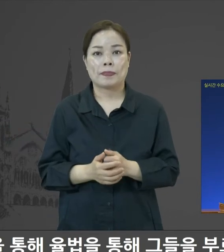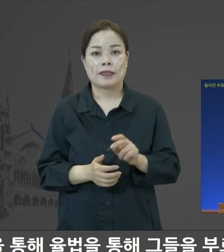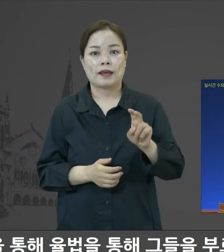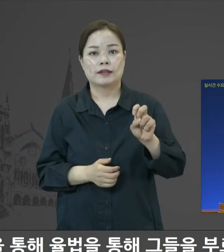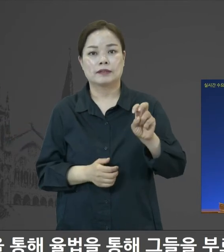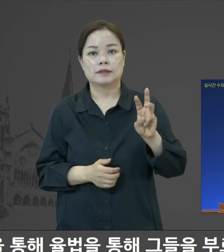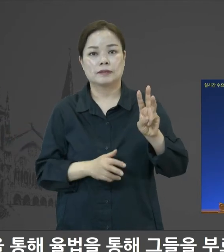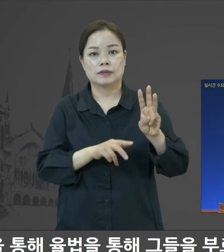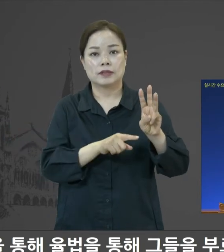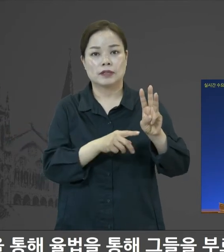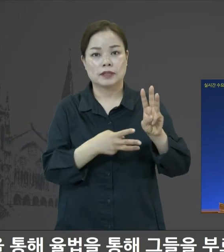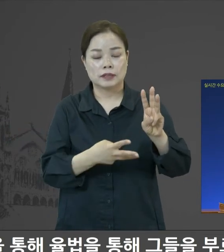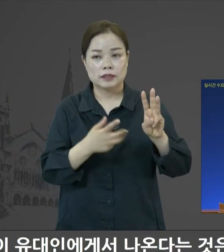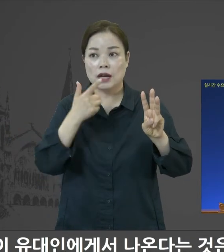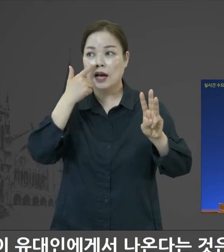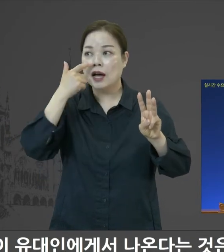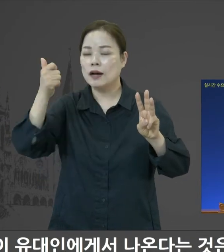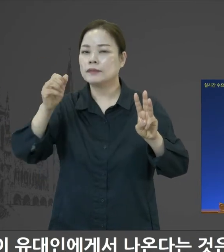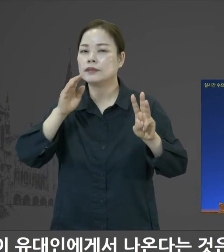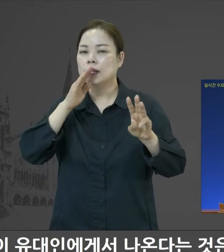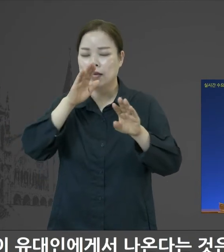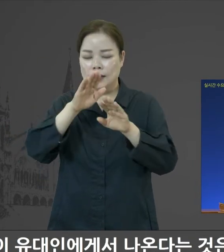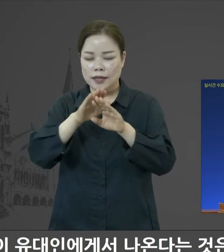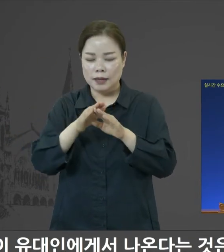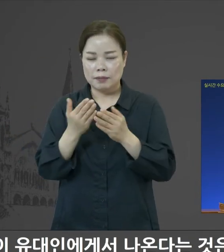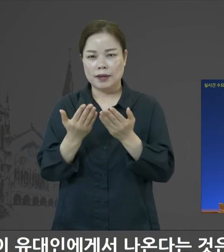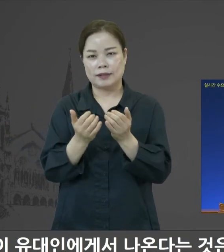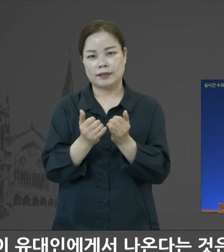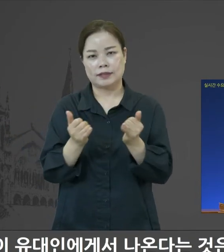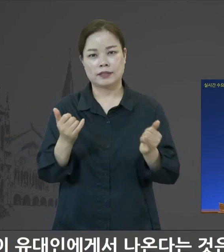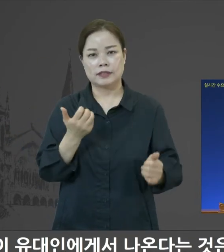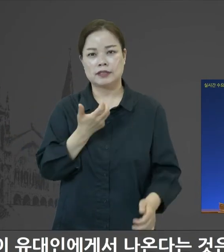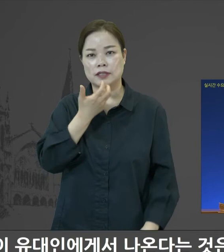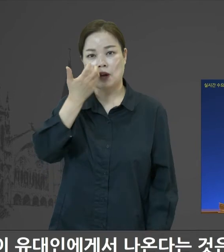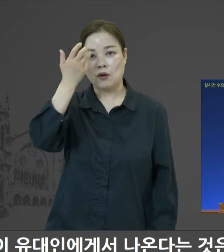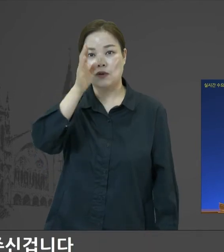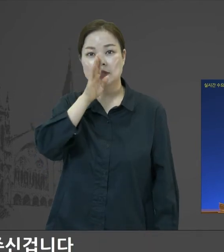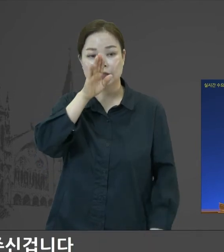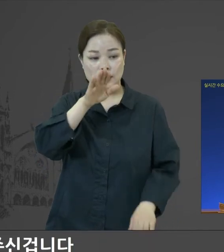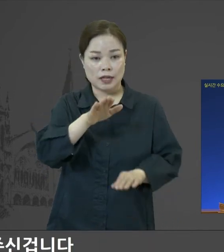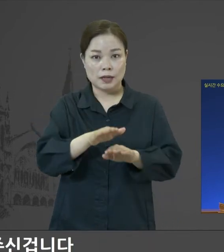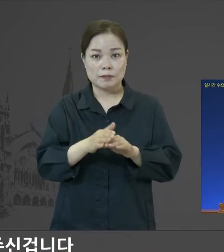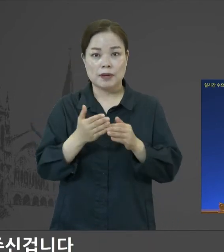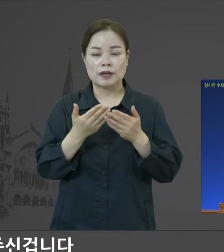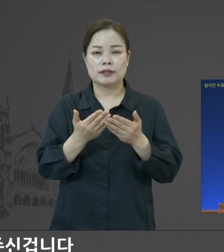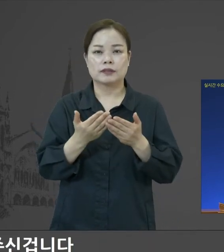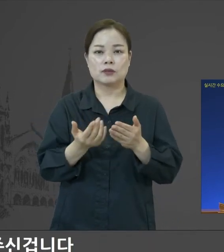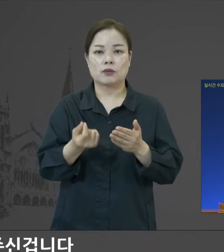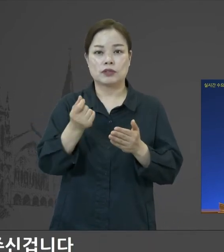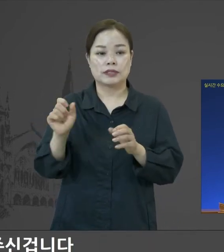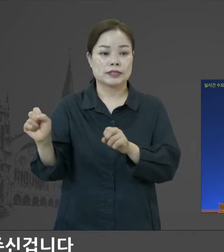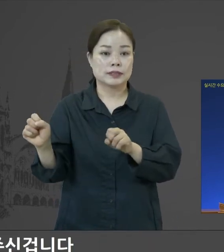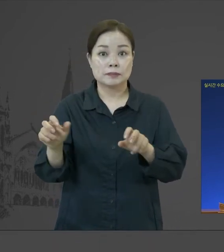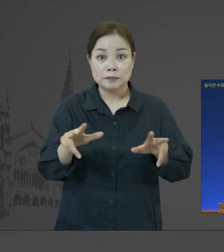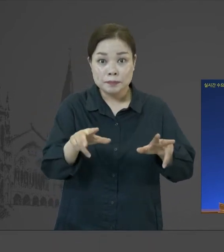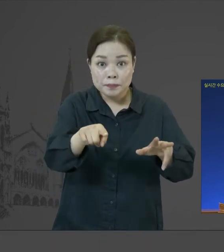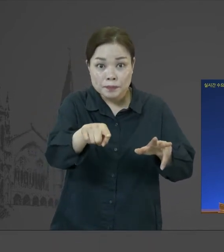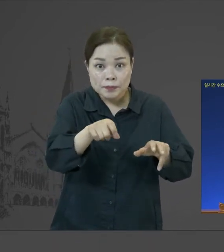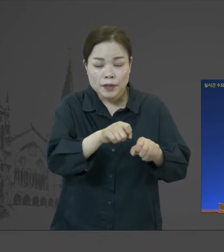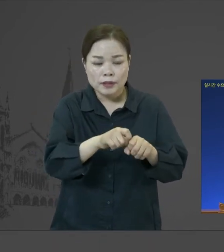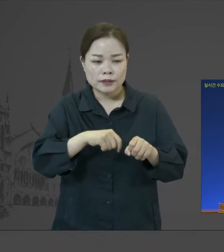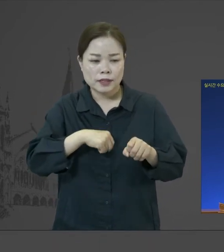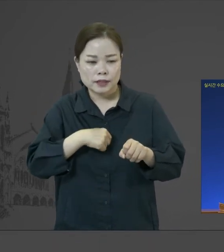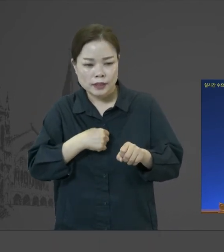23절 말씀입니다. 아버지께 참되게 예배하는 자들은 영과 진리로 예배할 때가 오나니 곧 이때라. 아버지께서는